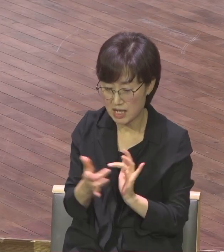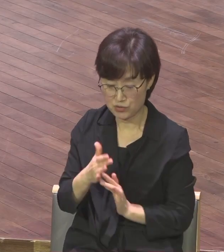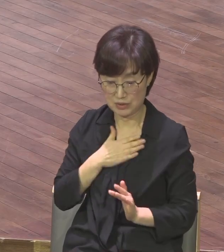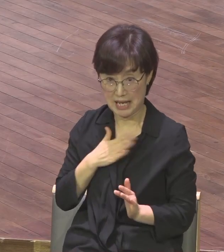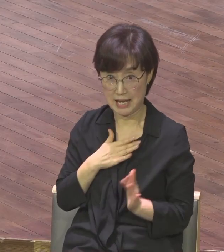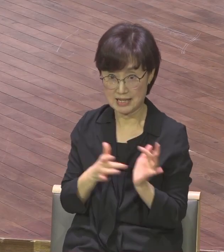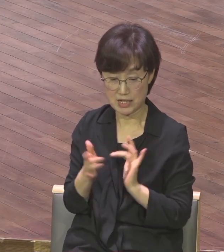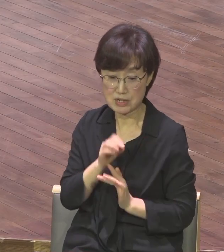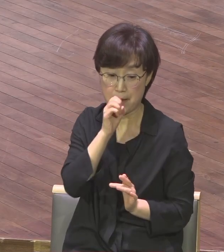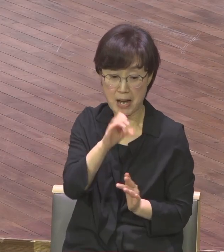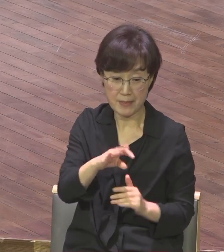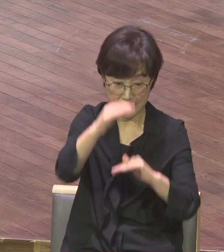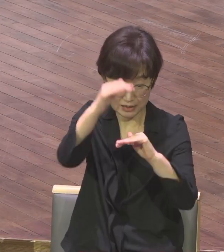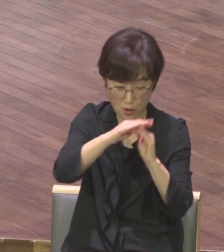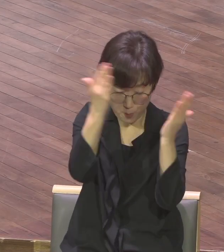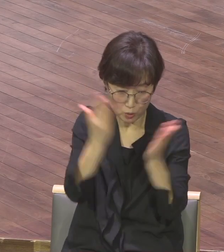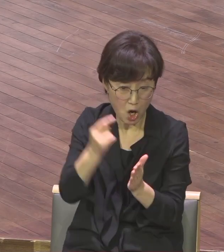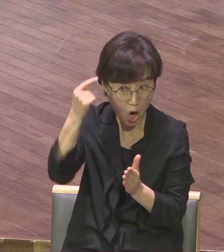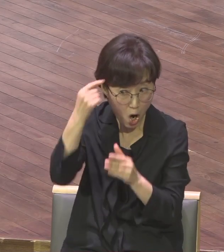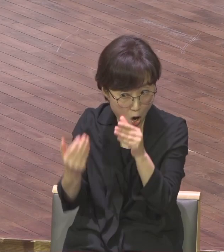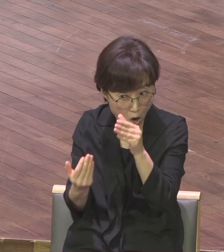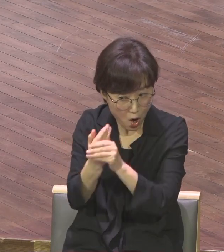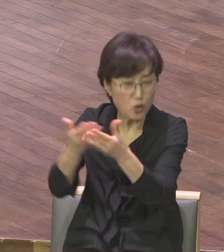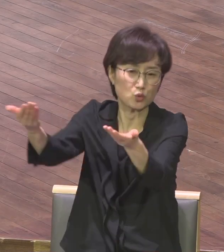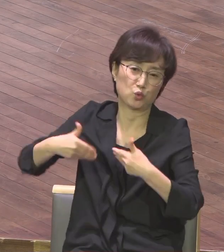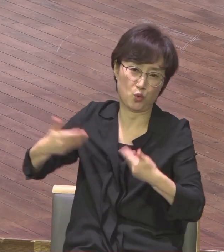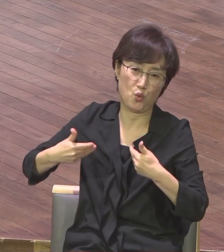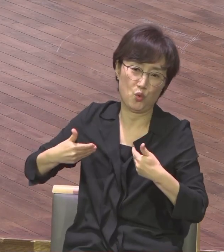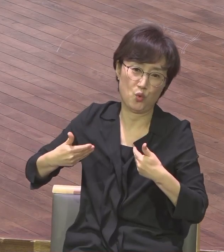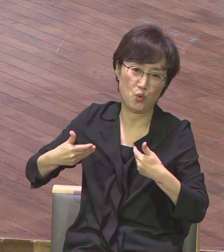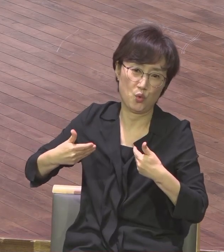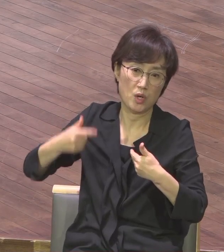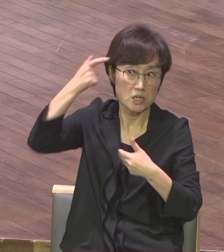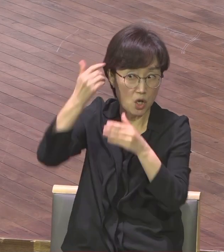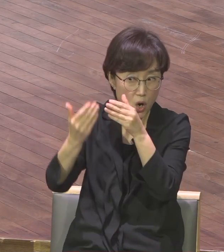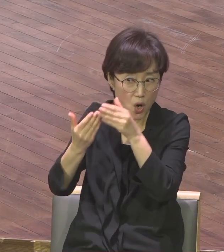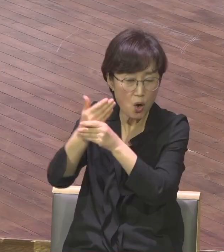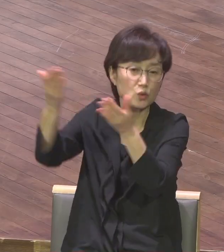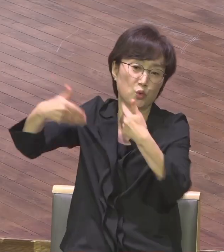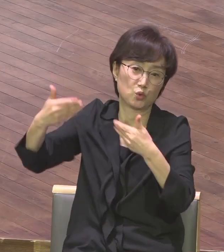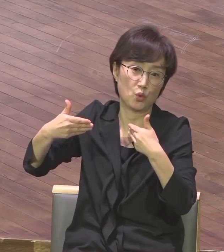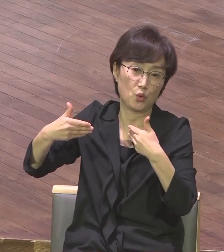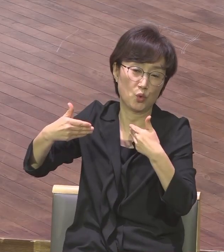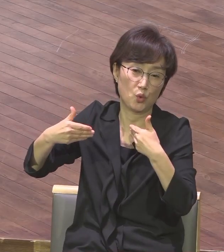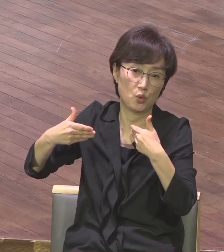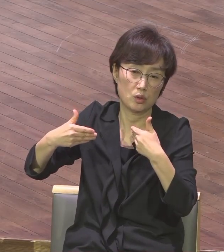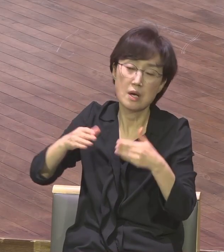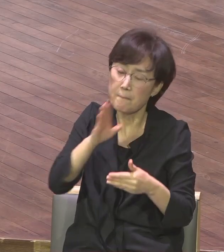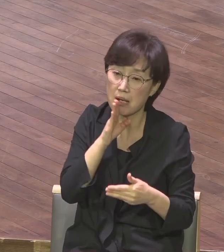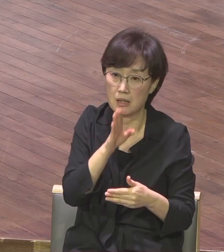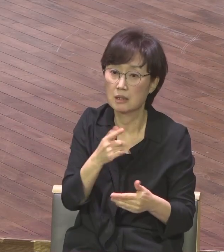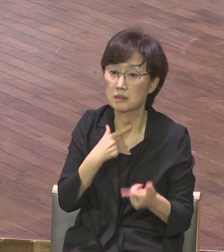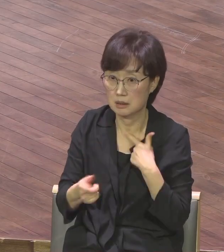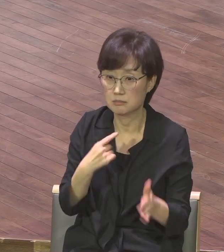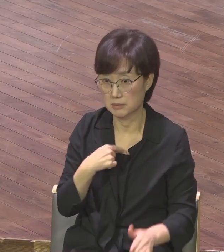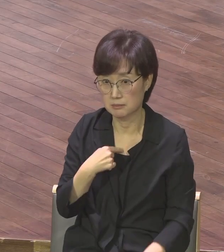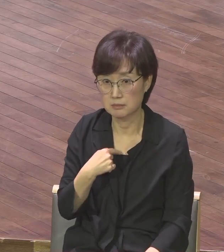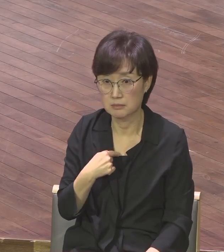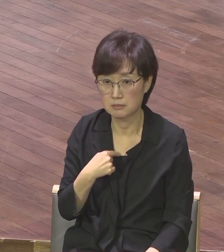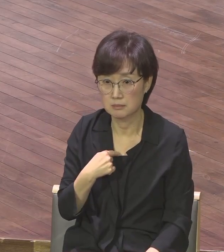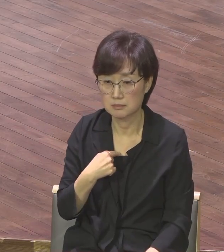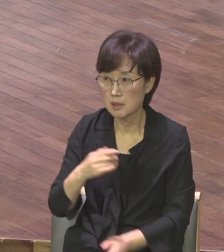것을 생각나게 하시리라. 생각나게 해준대요. 실제로 처음 했어요. 여러분이